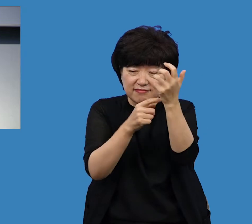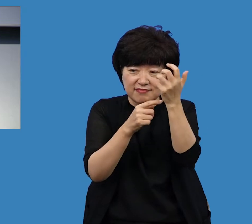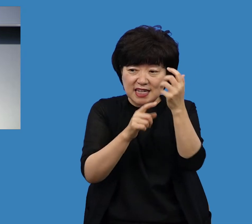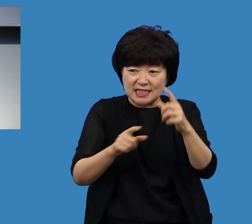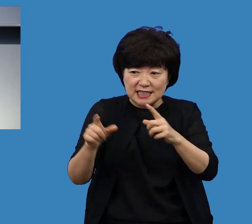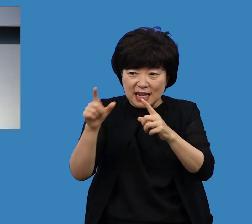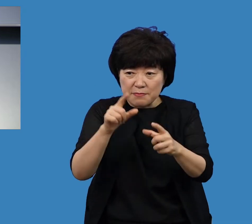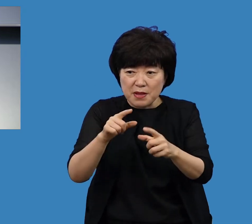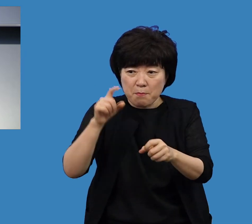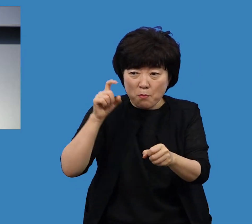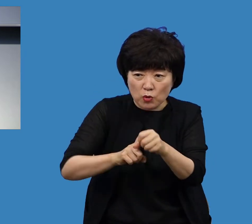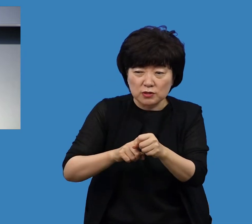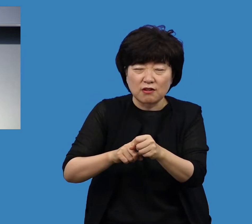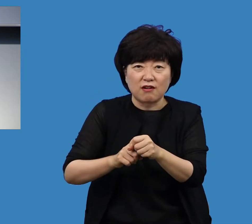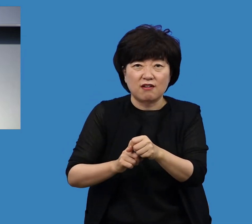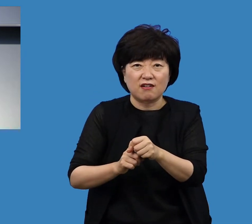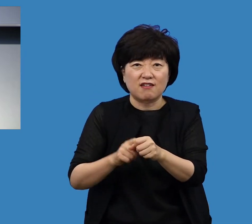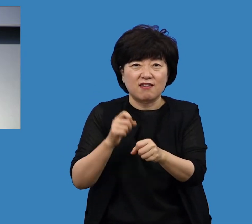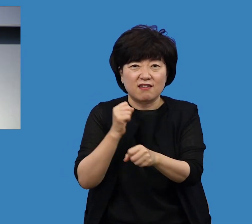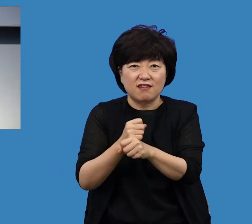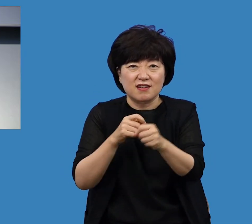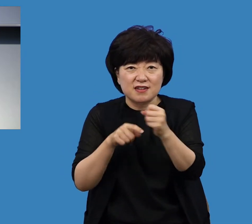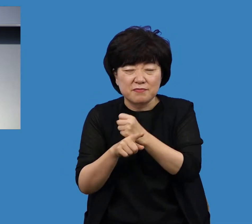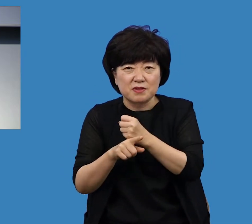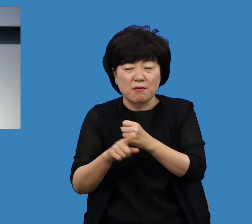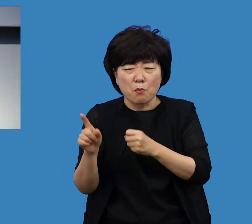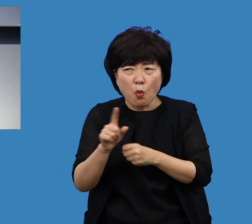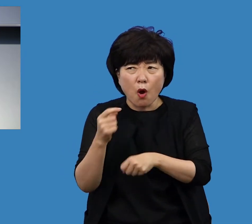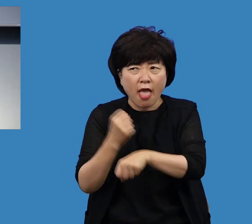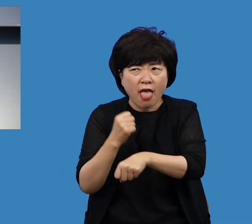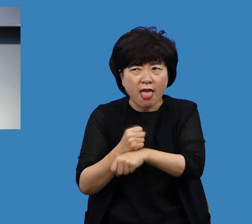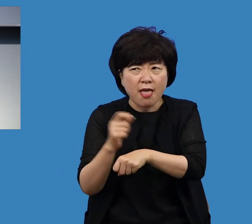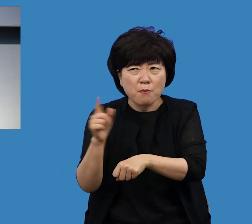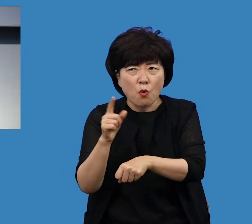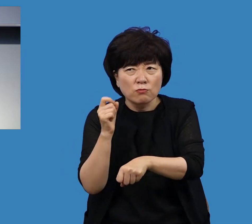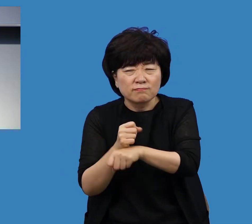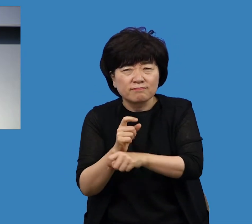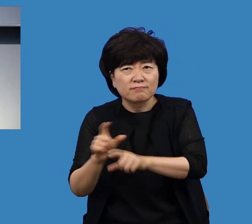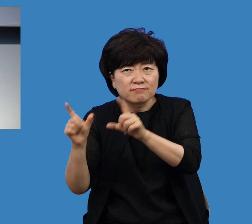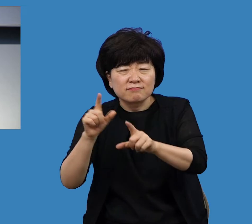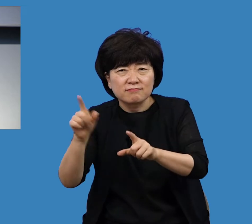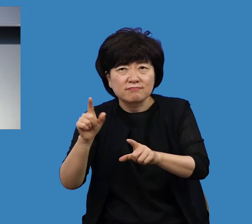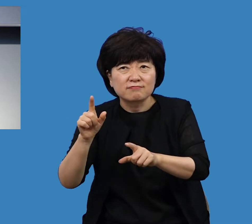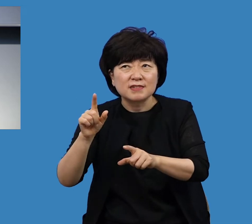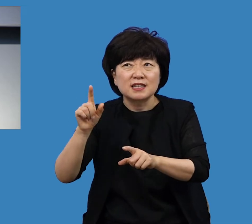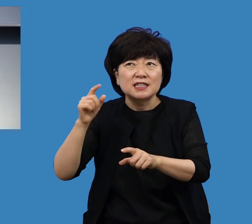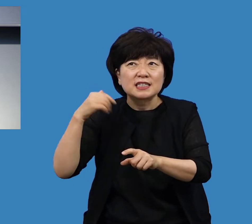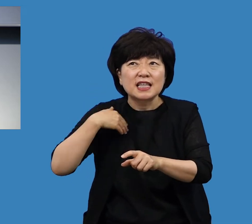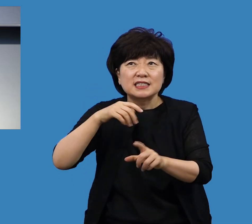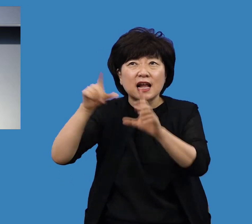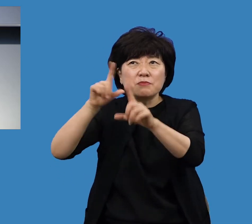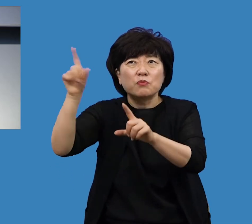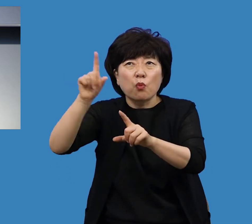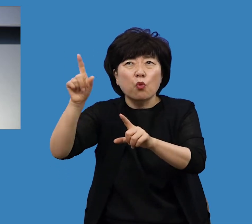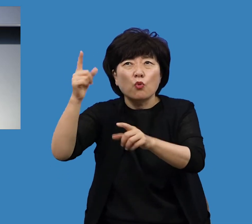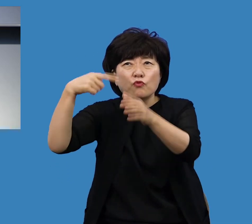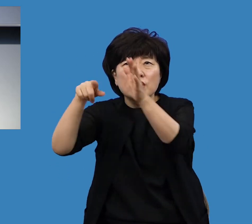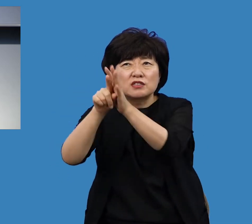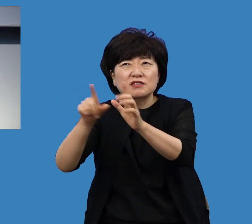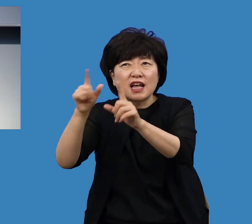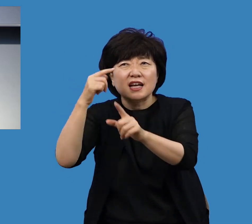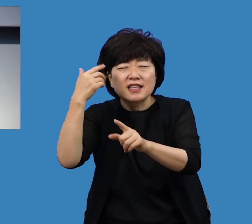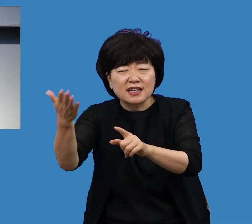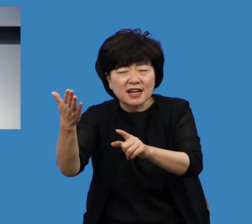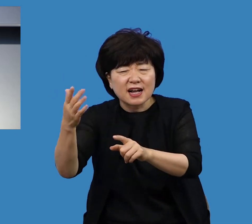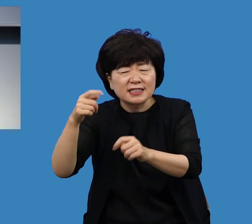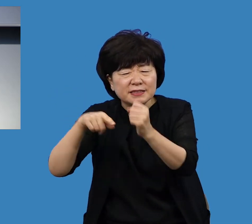삶의 의미, meaning을 define하기 시작하고 나는 무엇을 해야지 의미 있다고 느끼지? 내 삶은 무엇을 위해 살아야 되지? 의미를 define하고